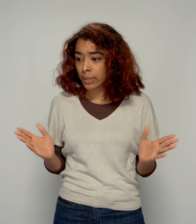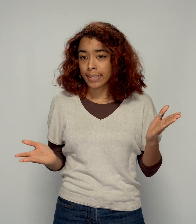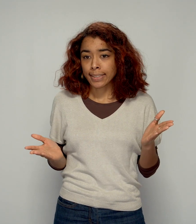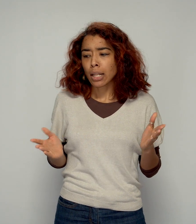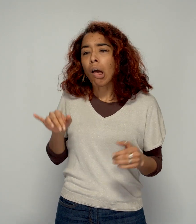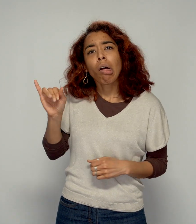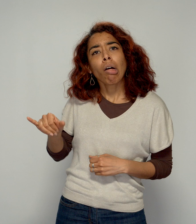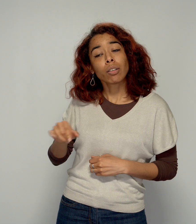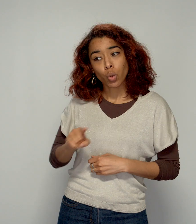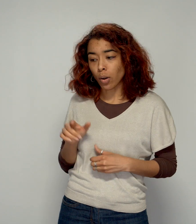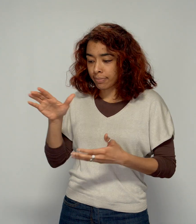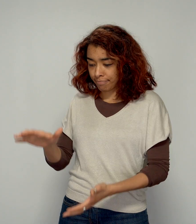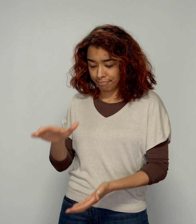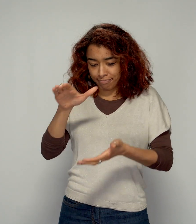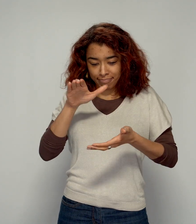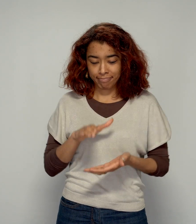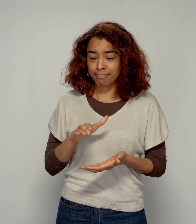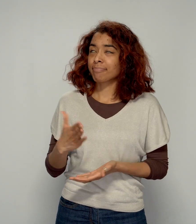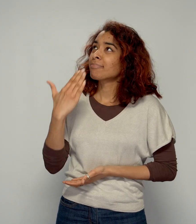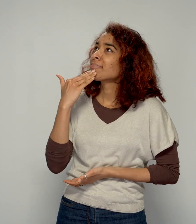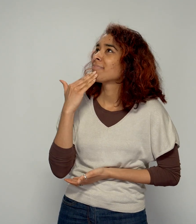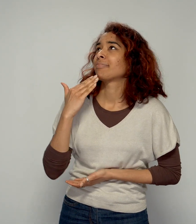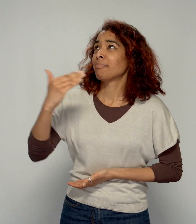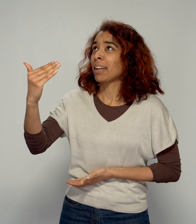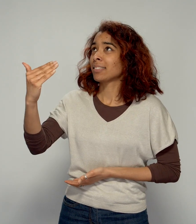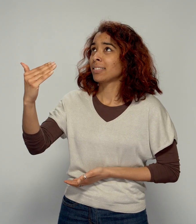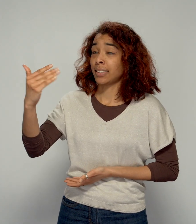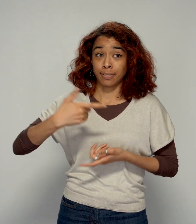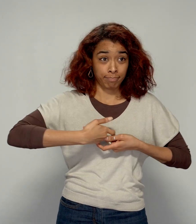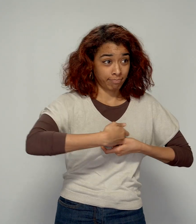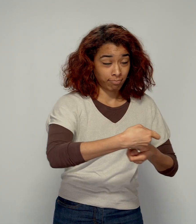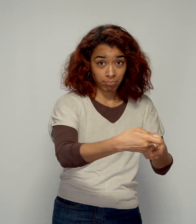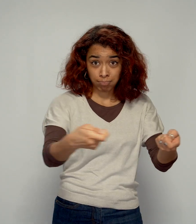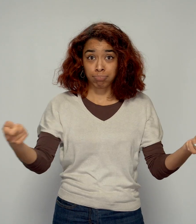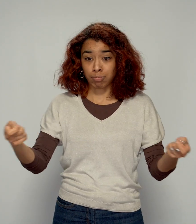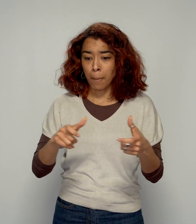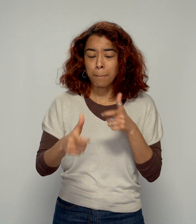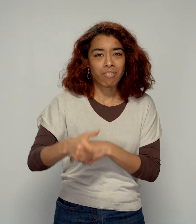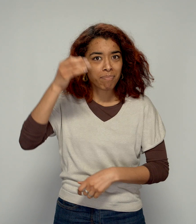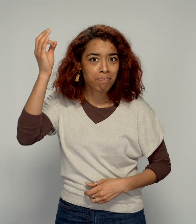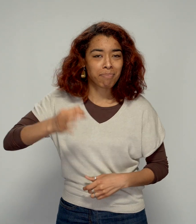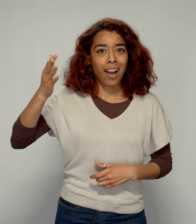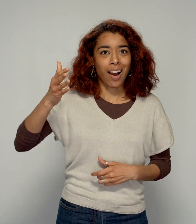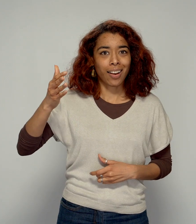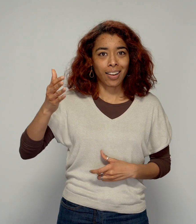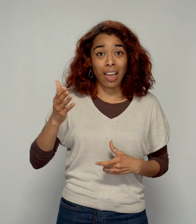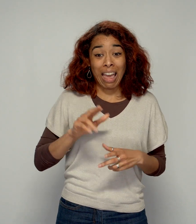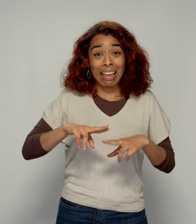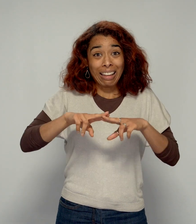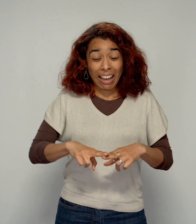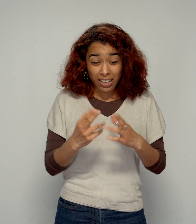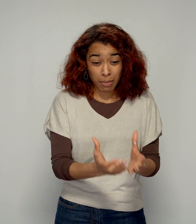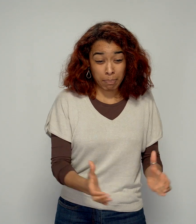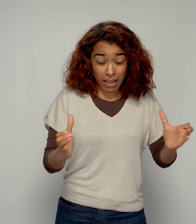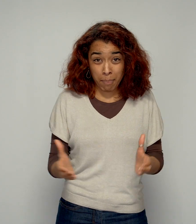étonnamment, Jésus ne les dénigre pas, au contraire. Il les prend, il rend grâce pour ces quelques pains, et bim, le miracle, des